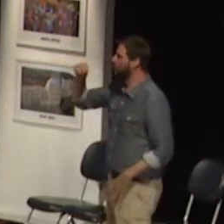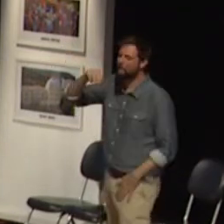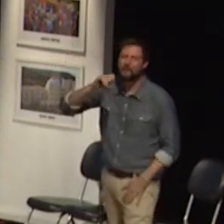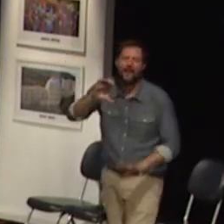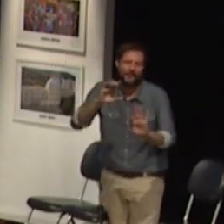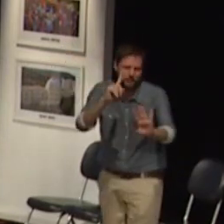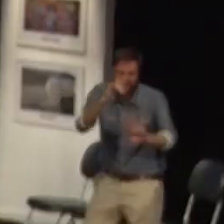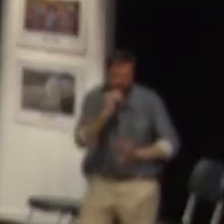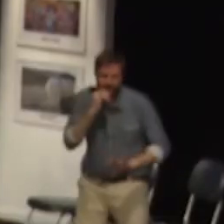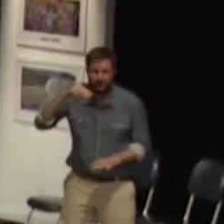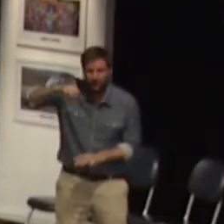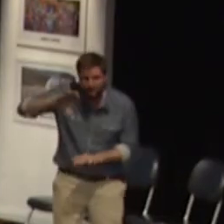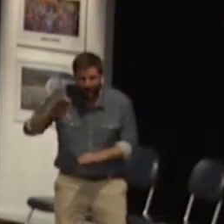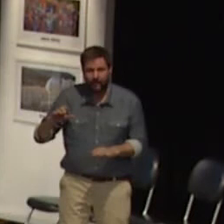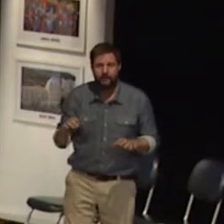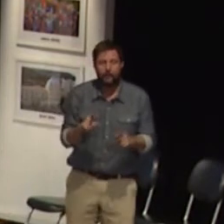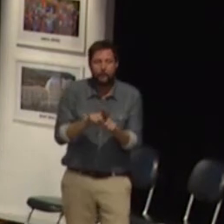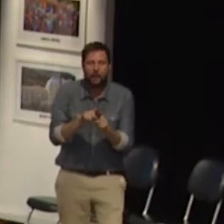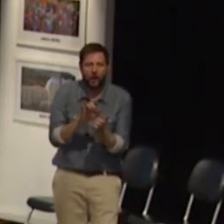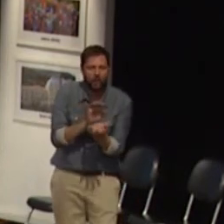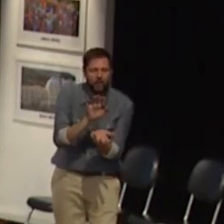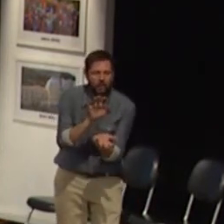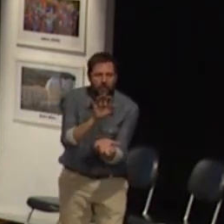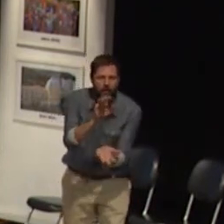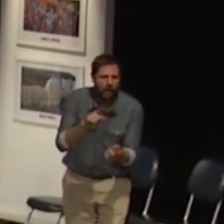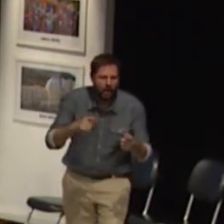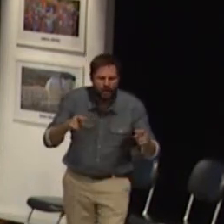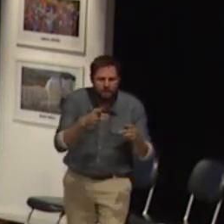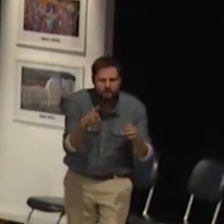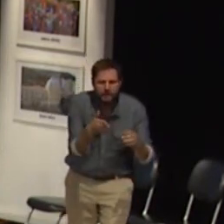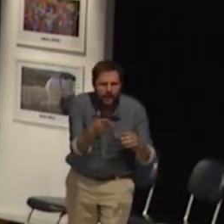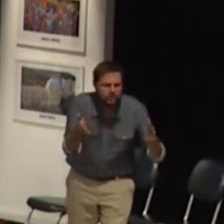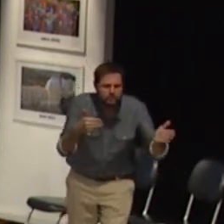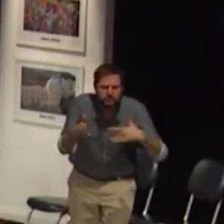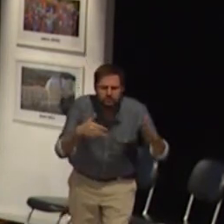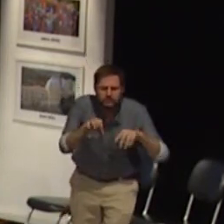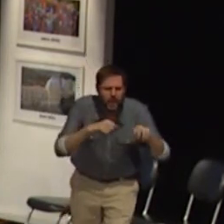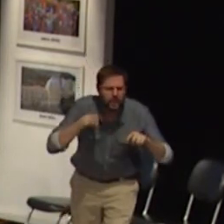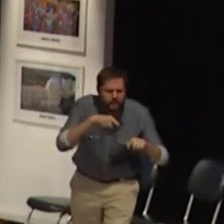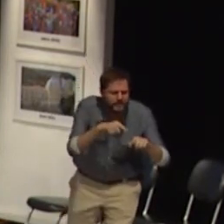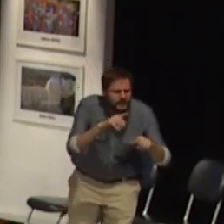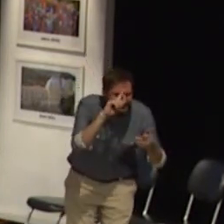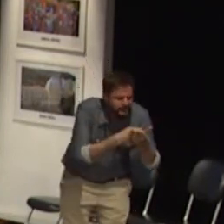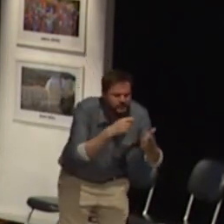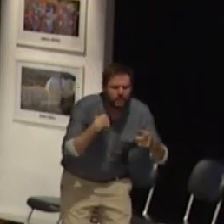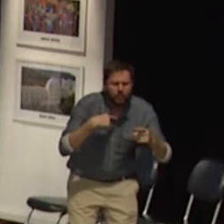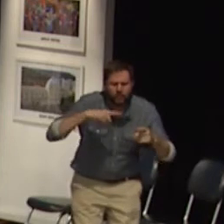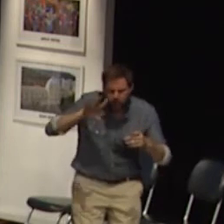É simples, por exemplo, o MEC. É igual um peixe grande, né? Então, os peixes pequenininhos,